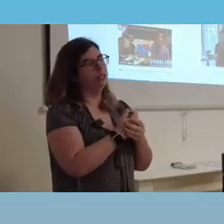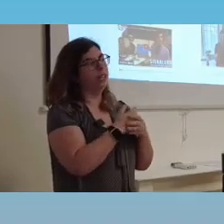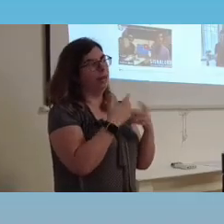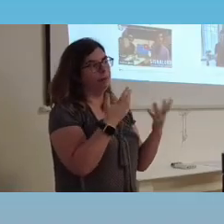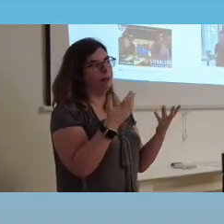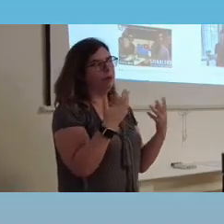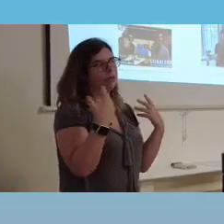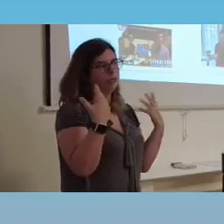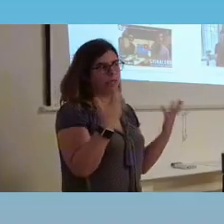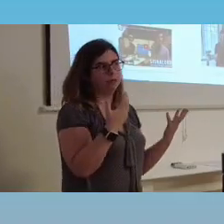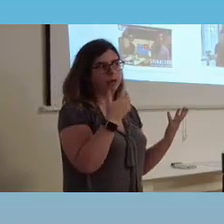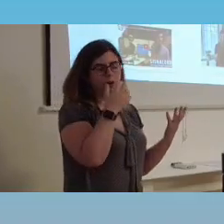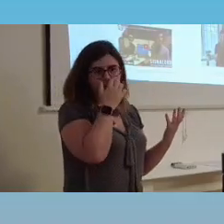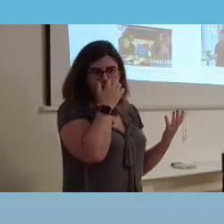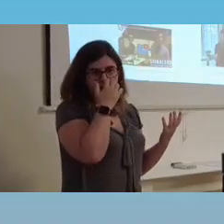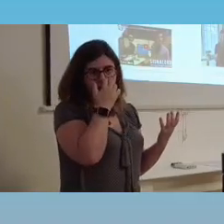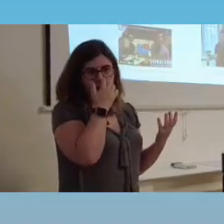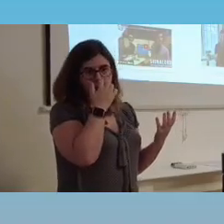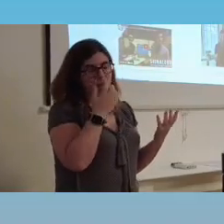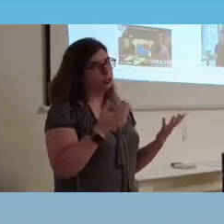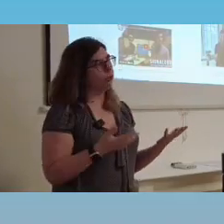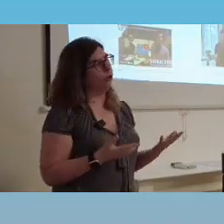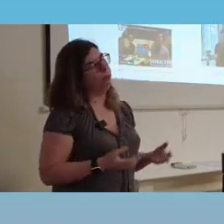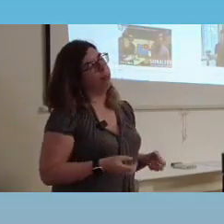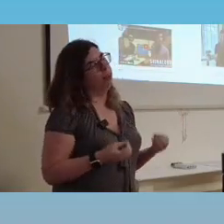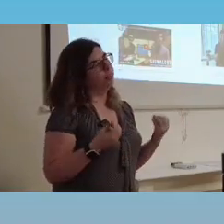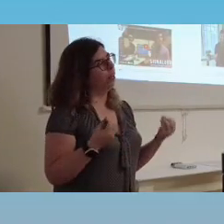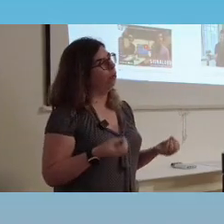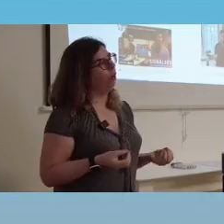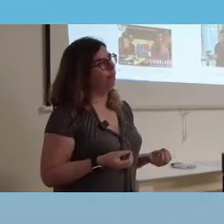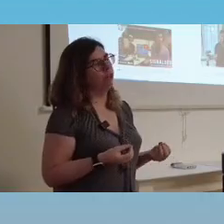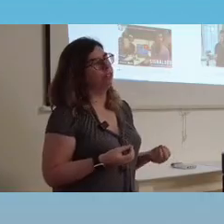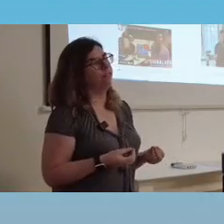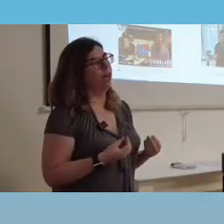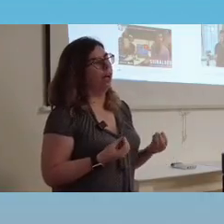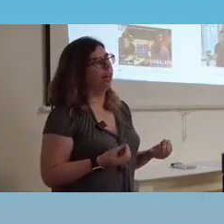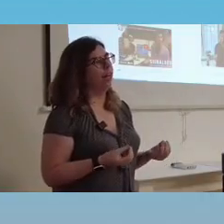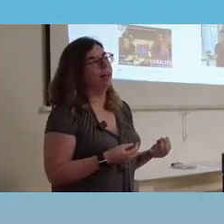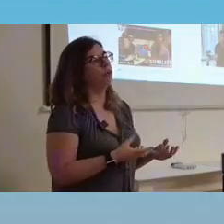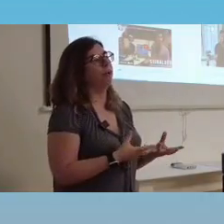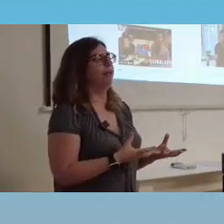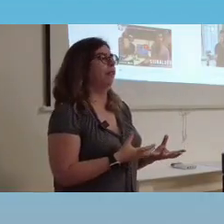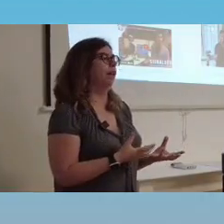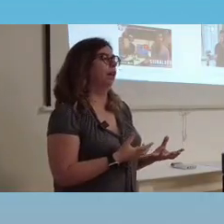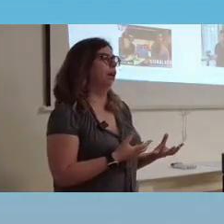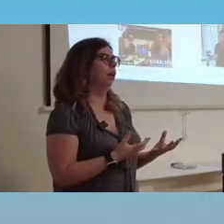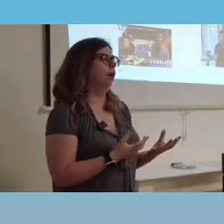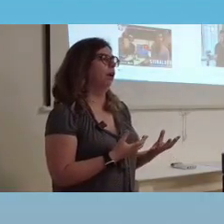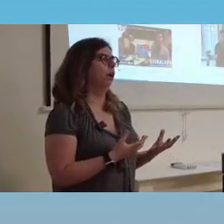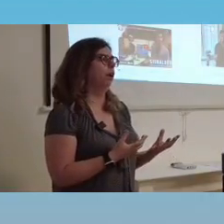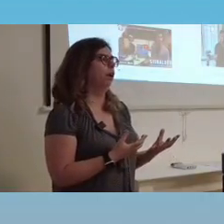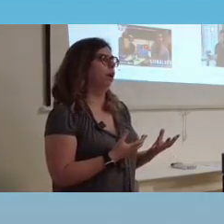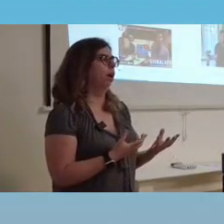les porter, et apparemment, ça traduit en langue des signes. Sauf que ces hants, elles ne savent rien, elles n'ont pas été...